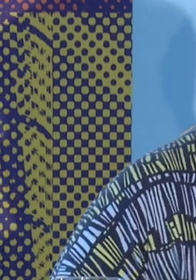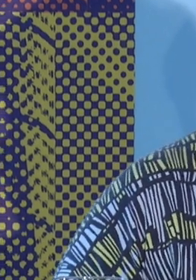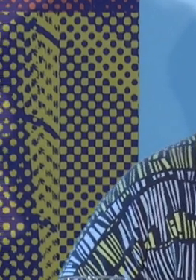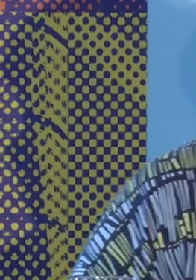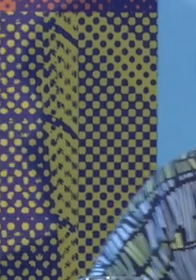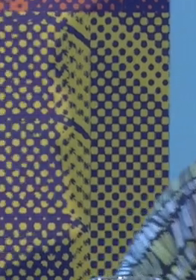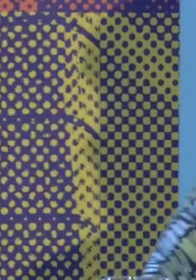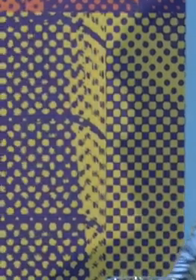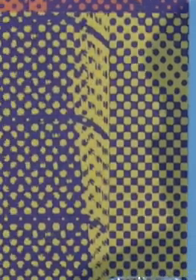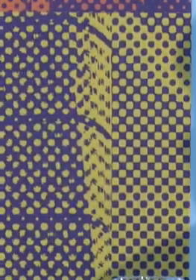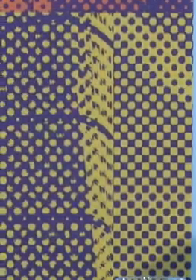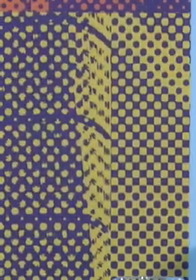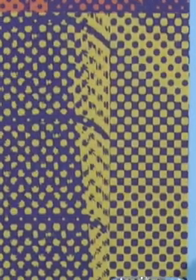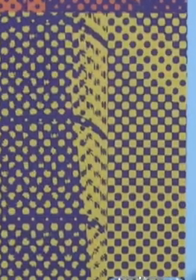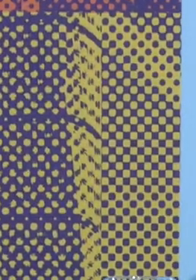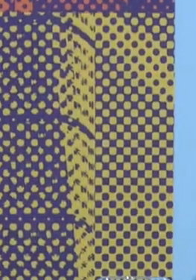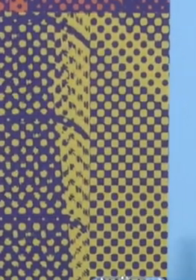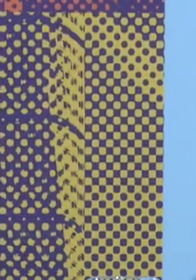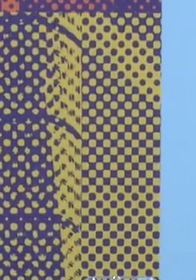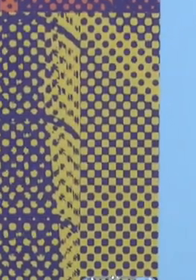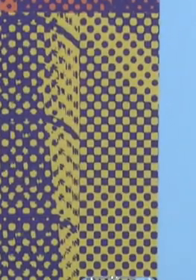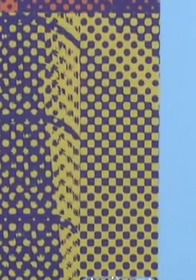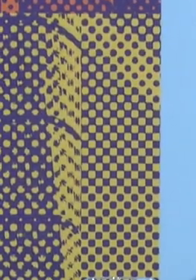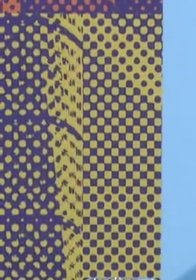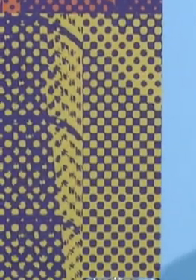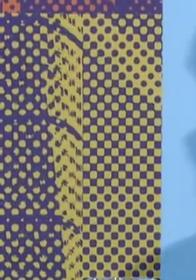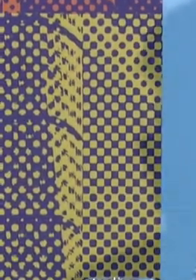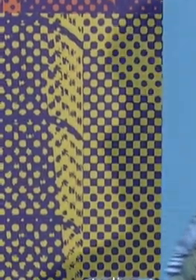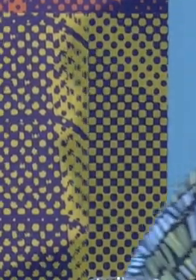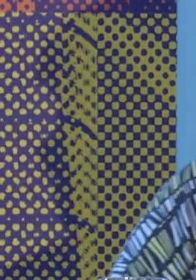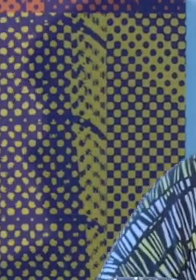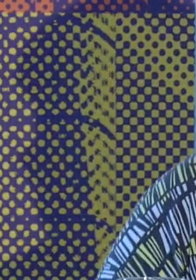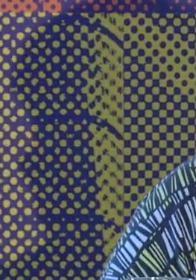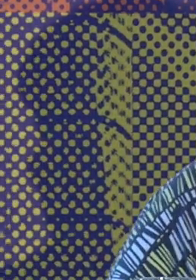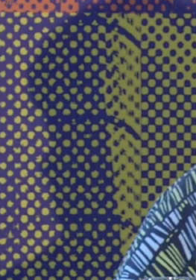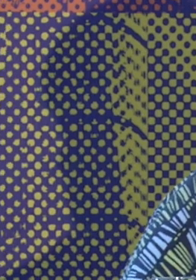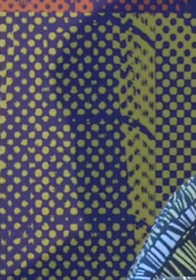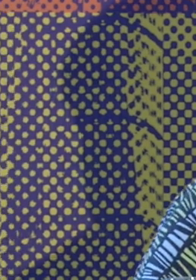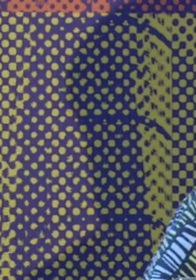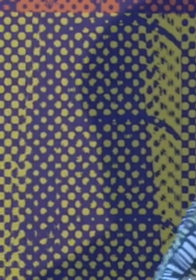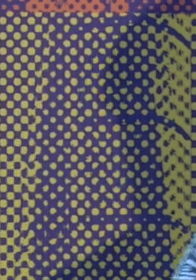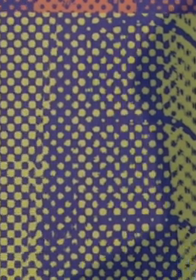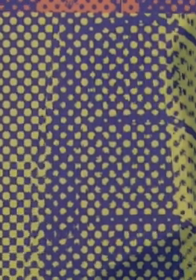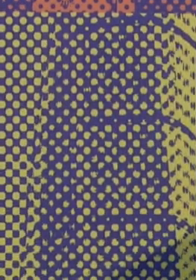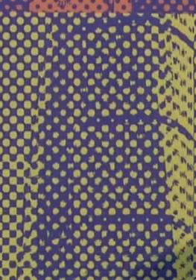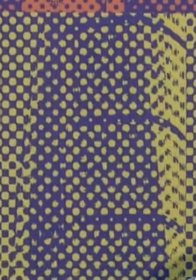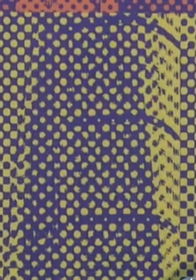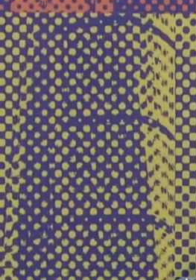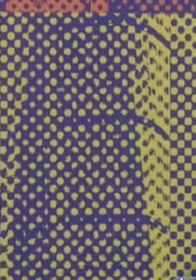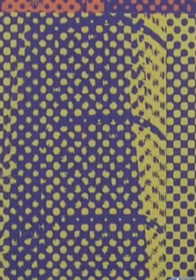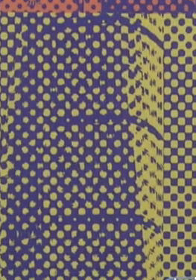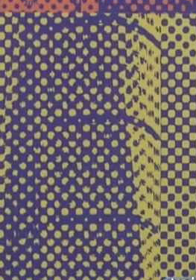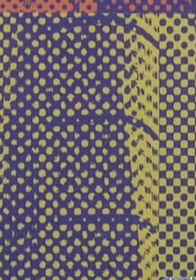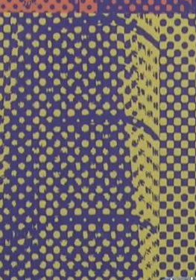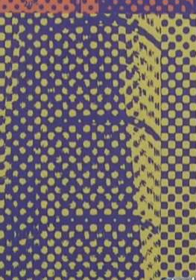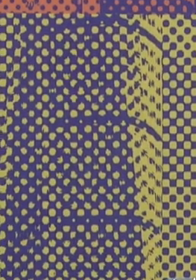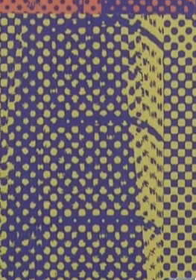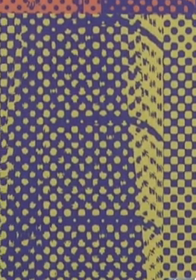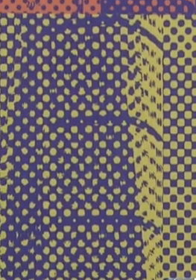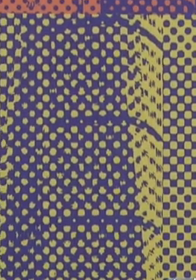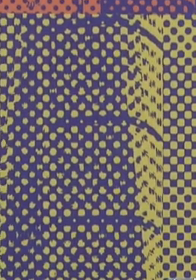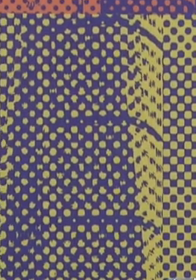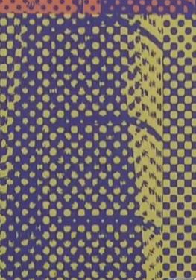alltid friskt om att det är bilister som tycker att vi satsar för mycket på cyklingen. Och det finns ju faktiskt